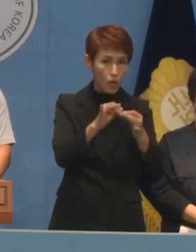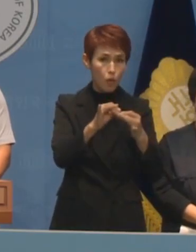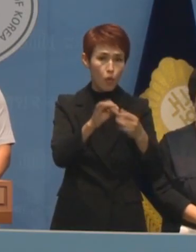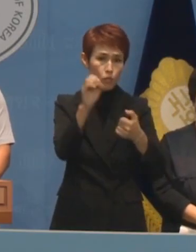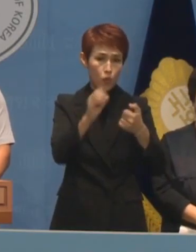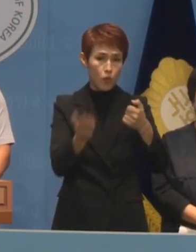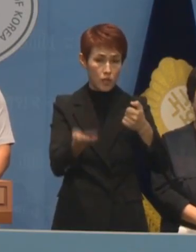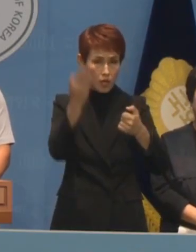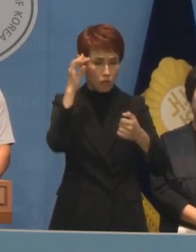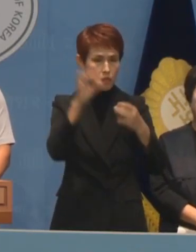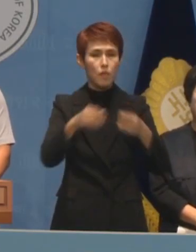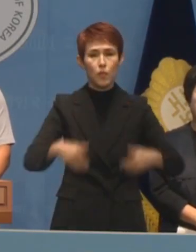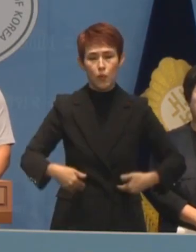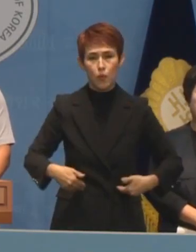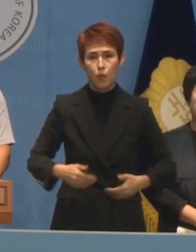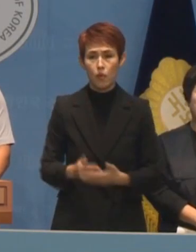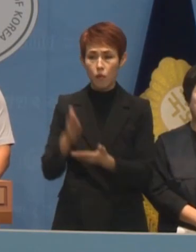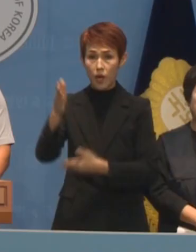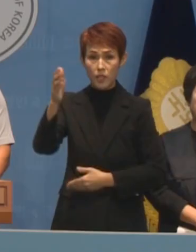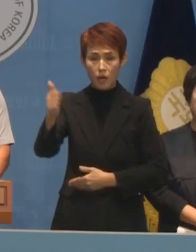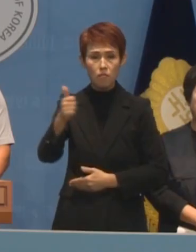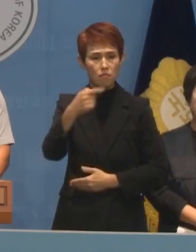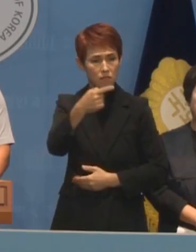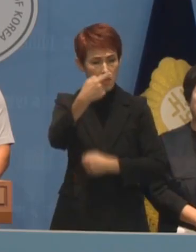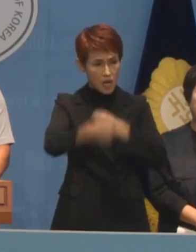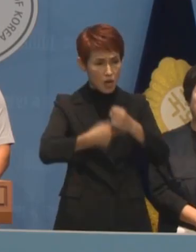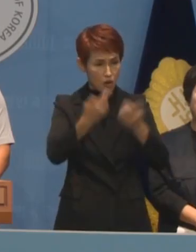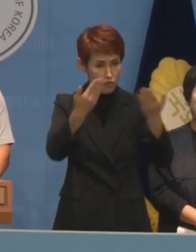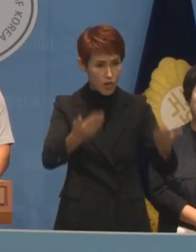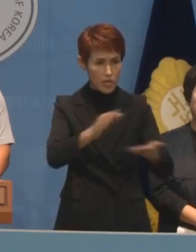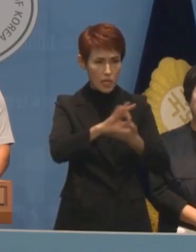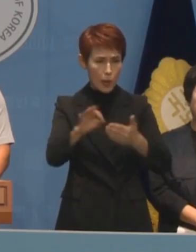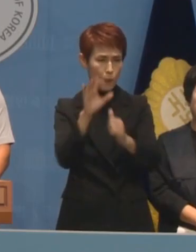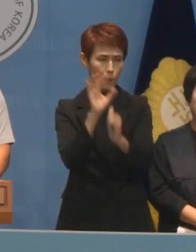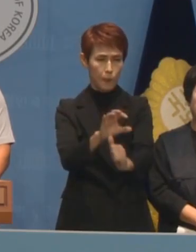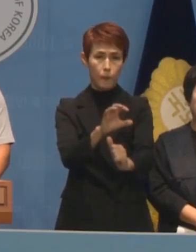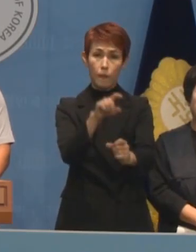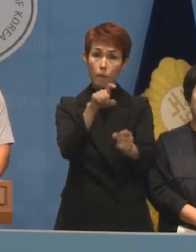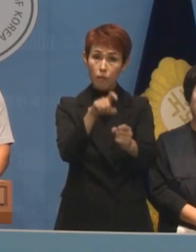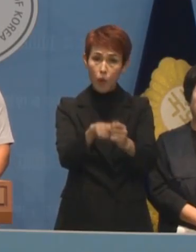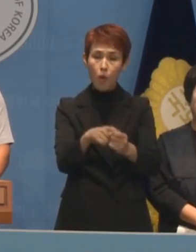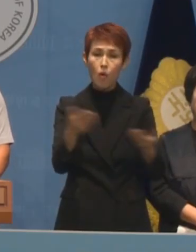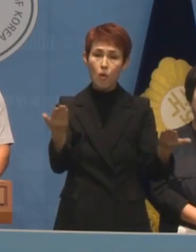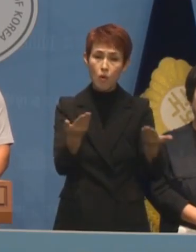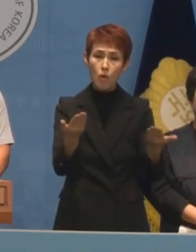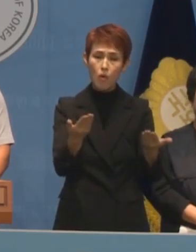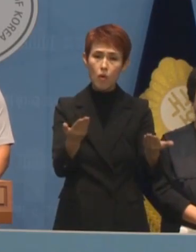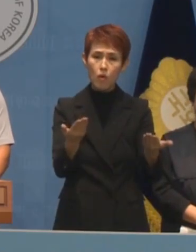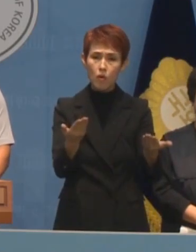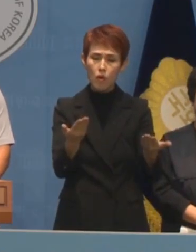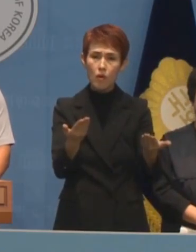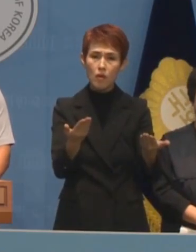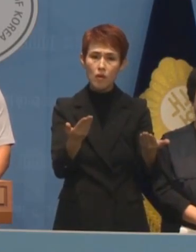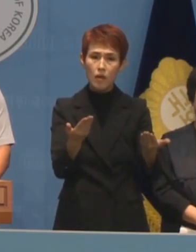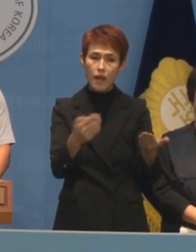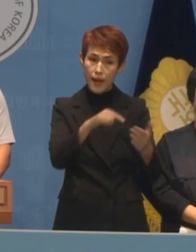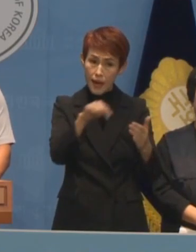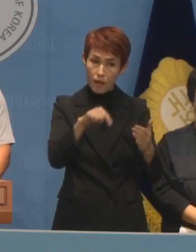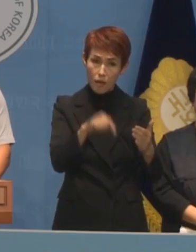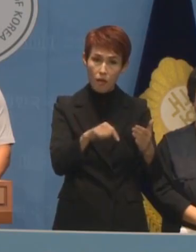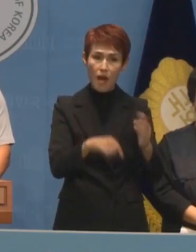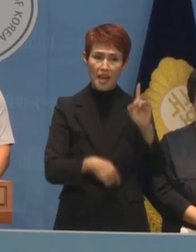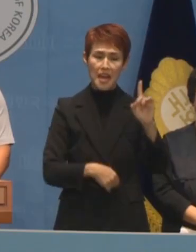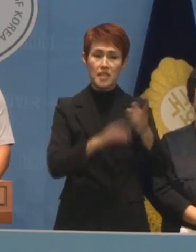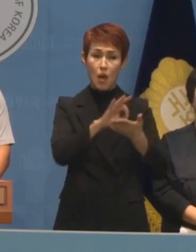지방청 항만물류과장은 청원경찰이 연가를 많이 사용하지 못하게 하기 위해서 근로일 한개의 연가를 사용하는 것에서